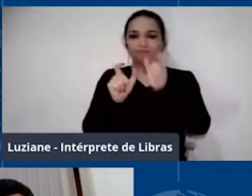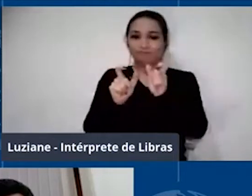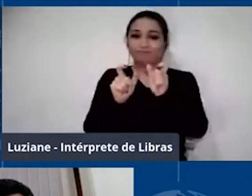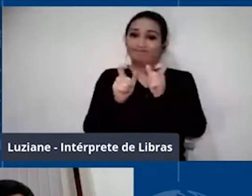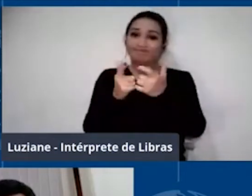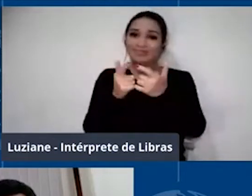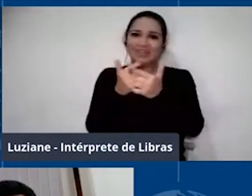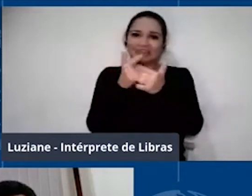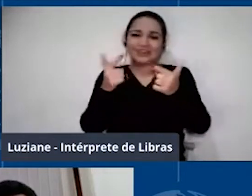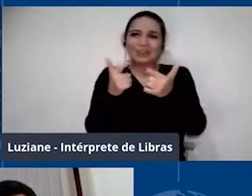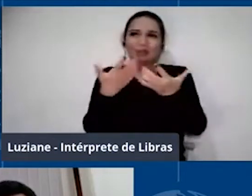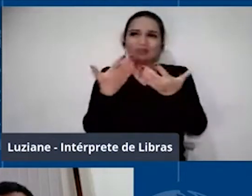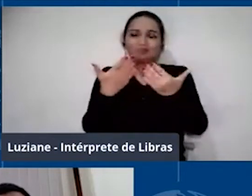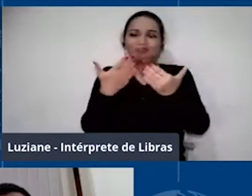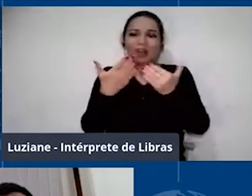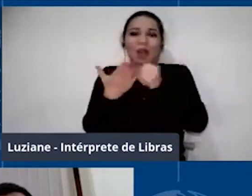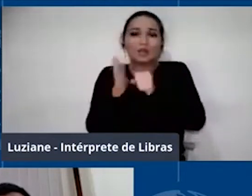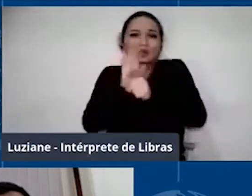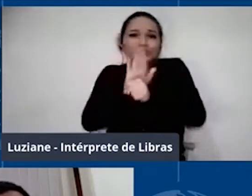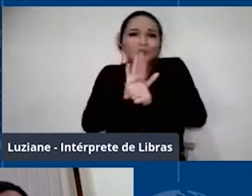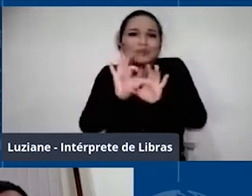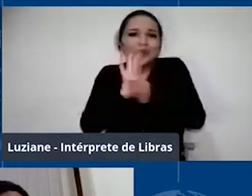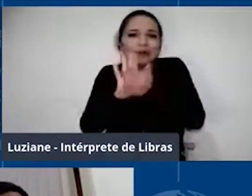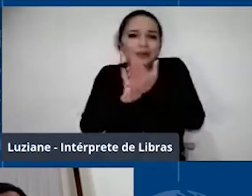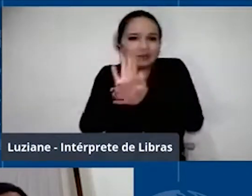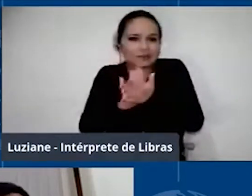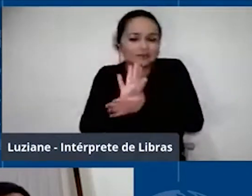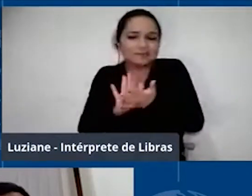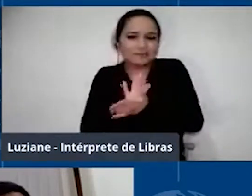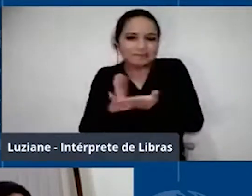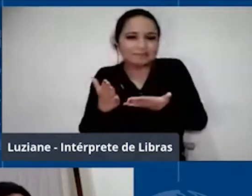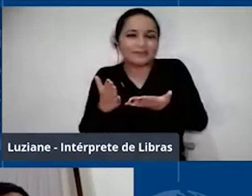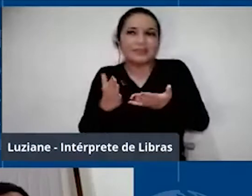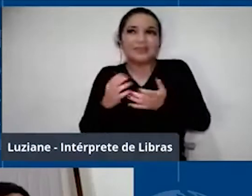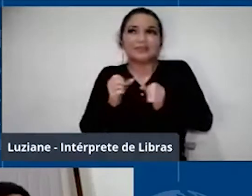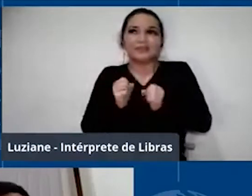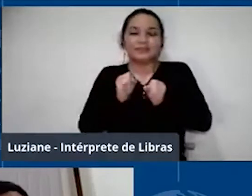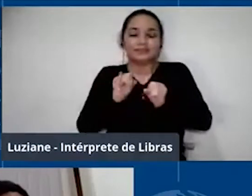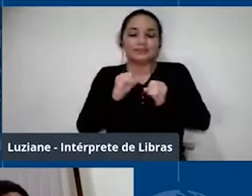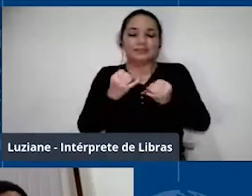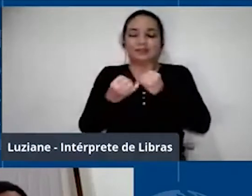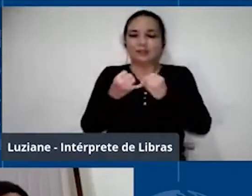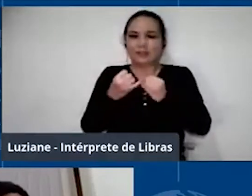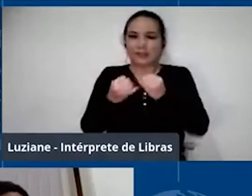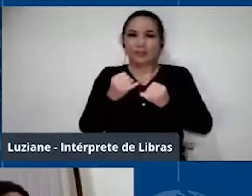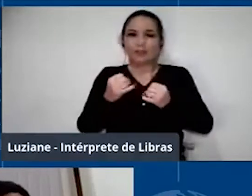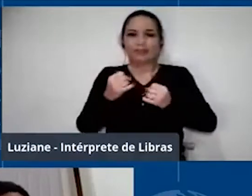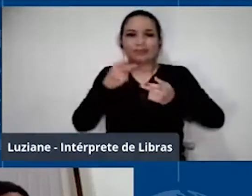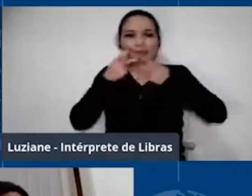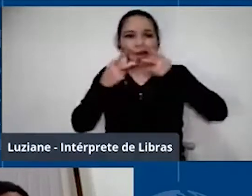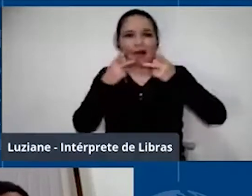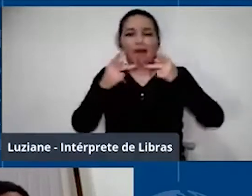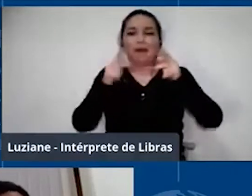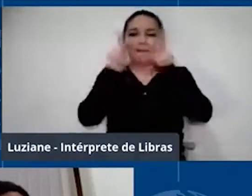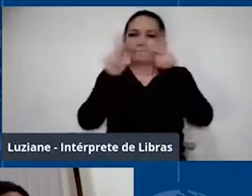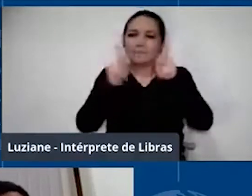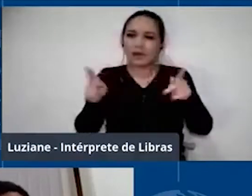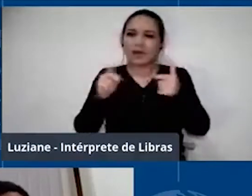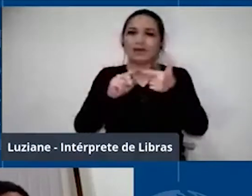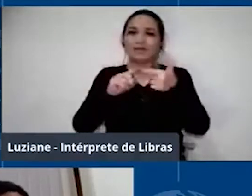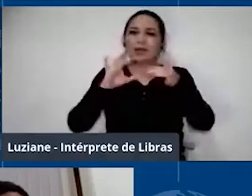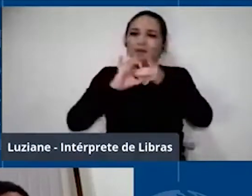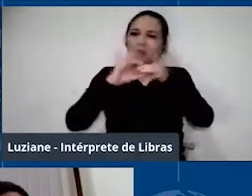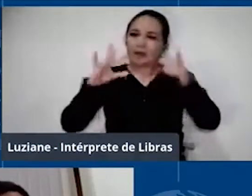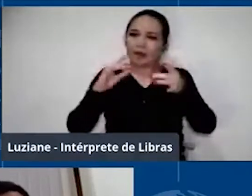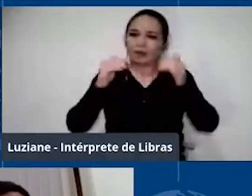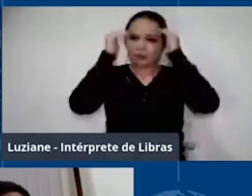desagregadoras. Então, se ele entrar numa forma mais de pregar a paz, a liberdade, o respeito, é isso